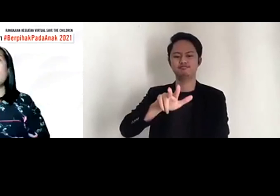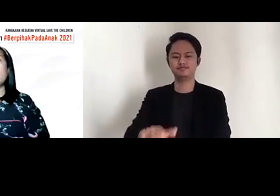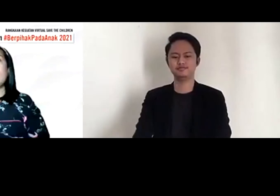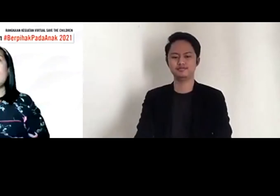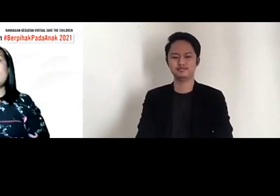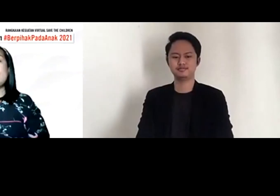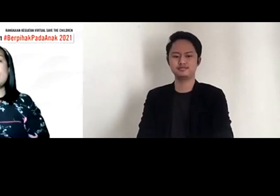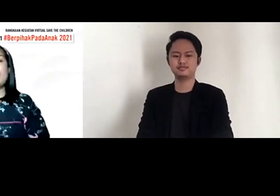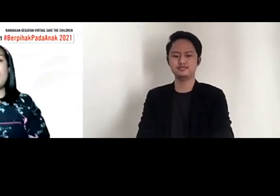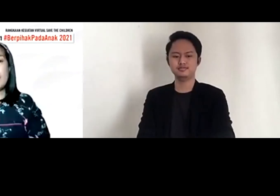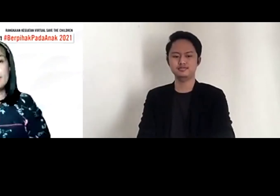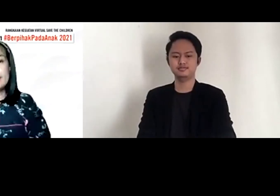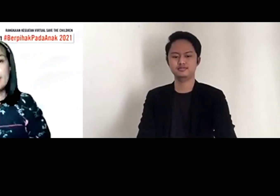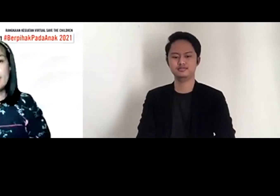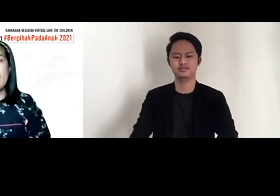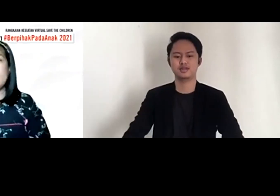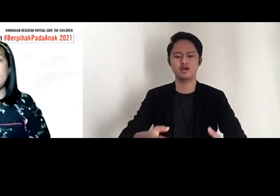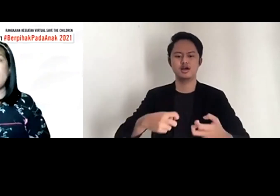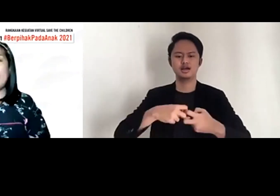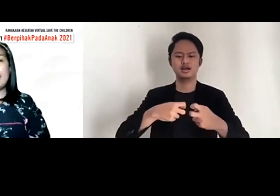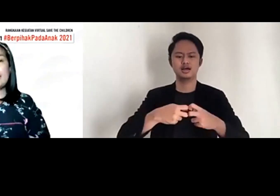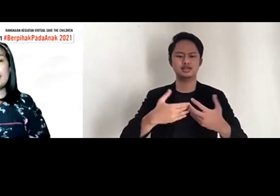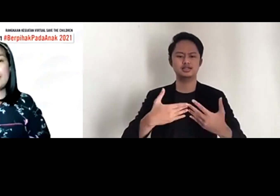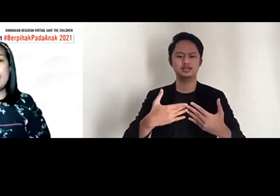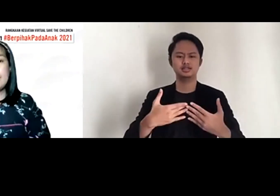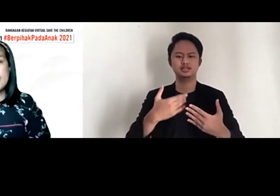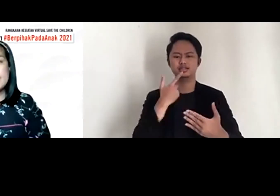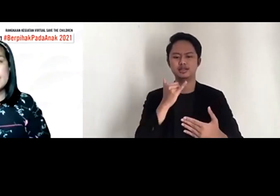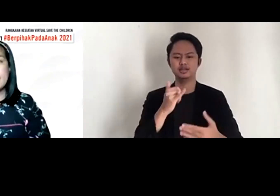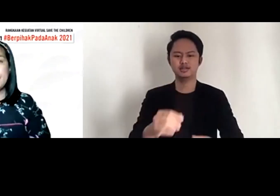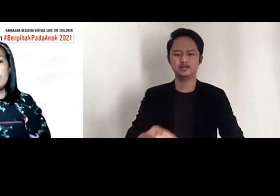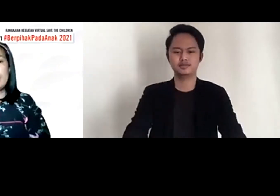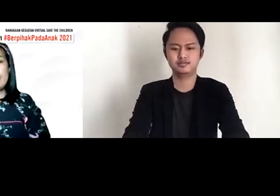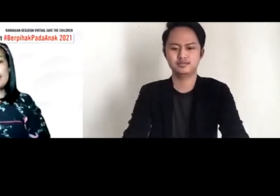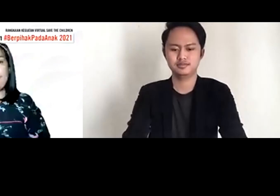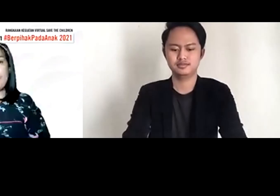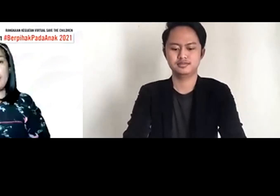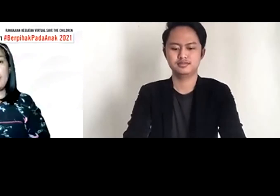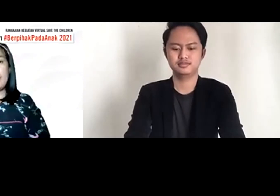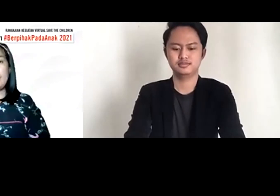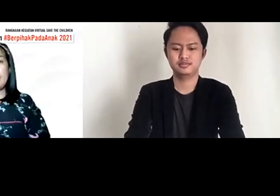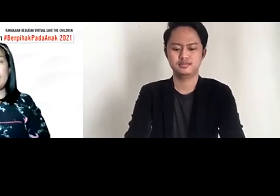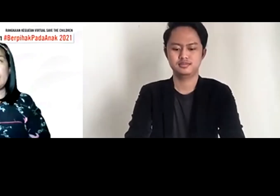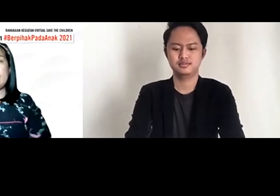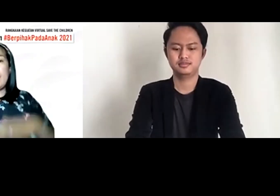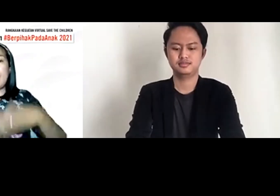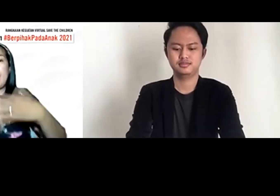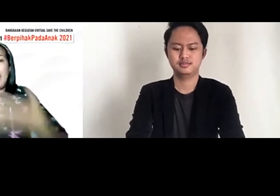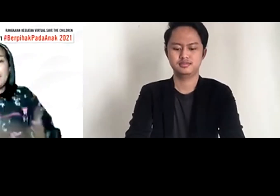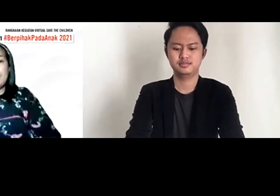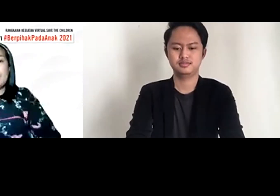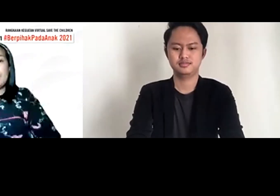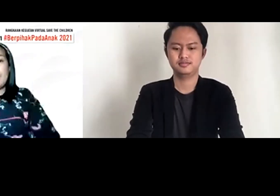juga kasus kekerasan seksual yang terjadi terhadap penyandang disabilitas, dan sampai ini